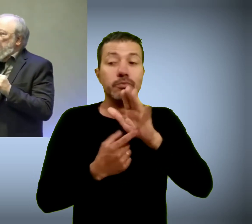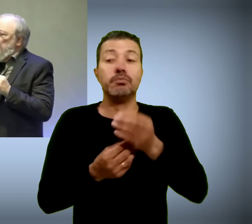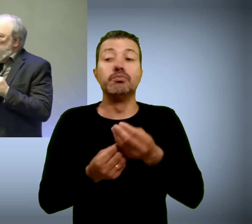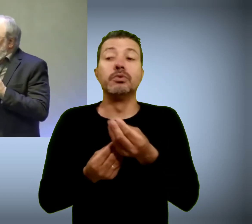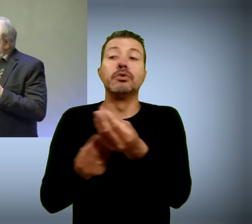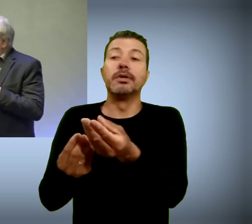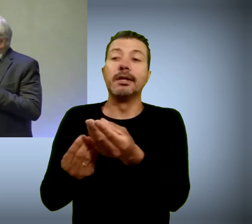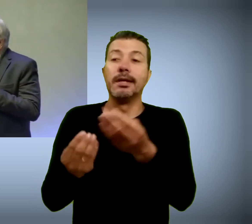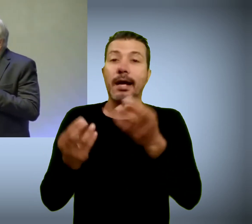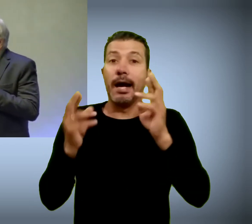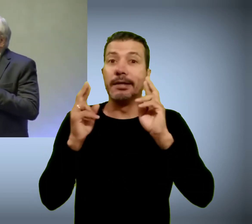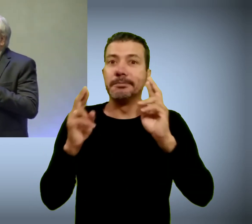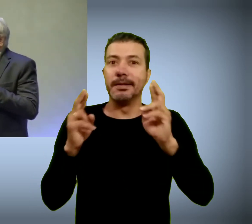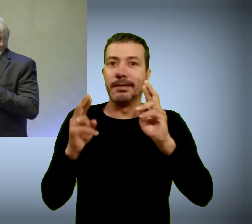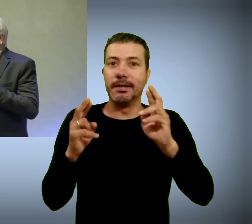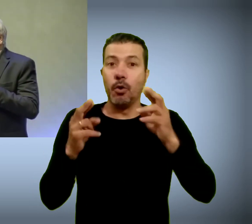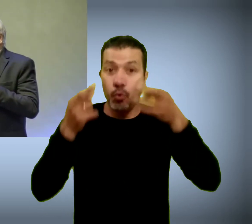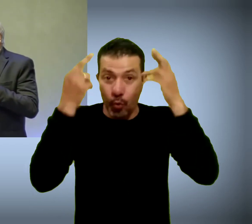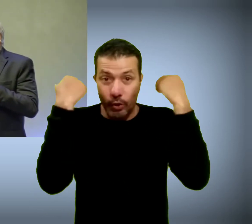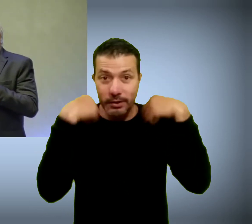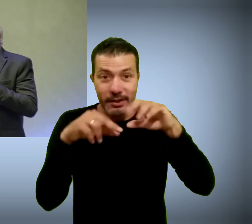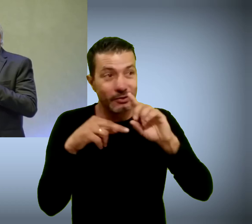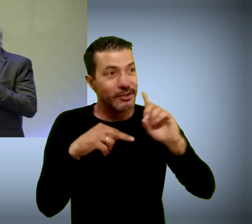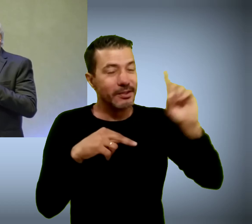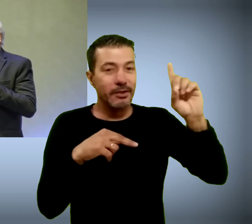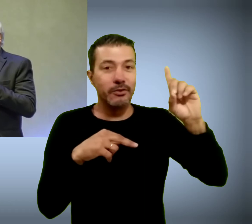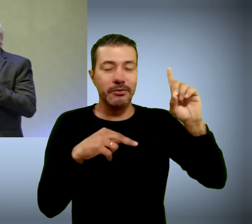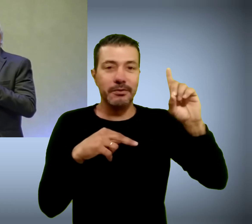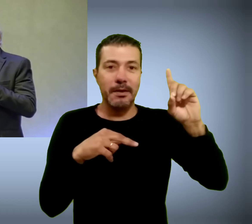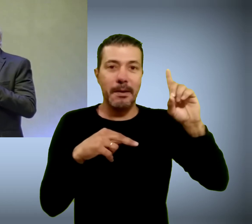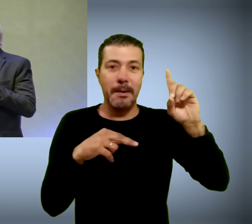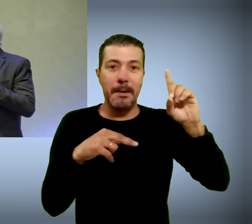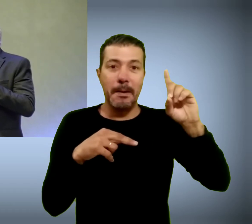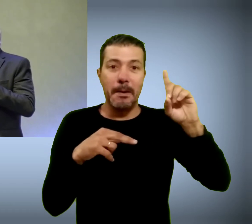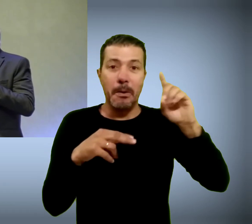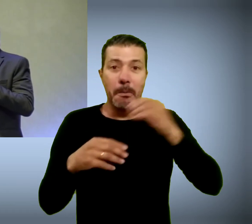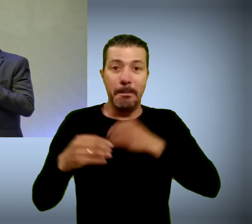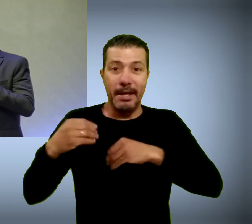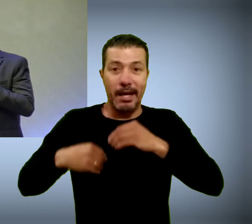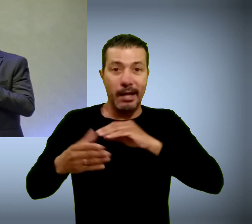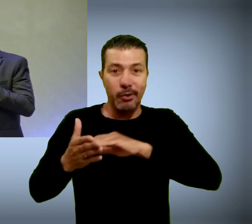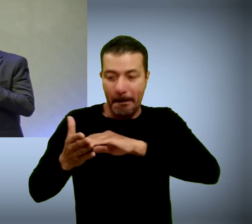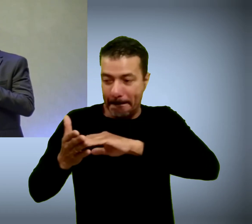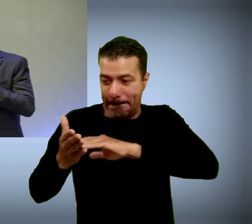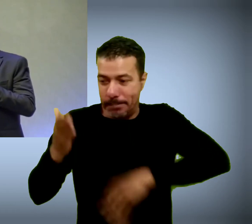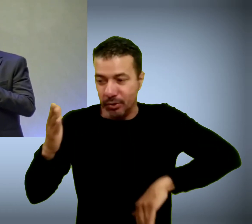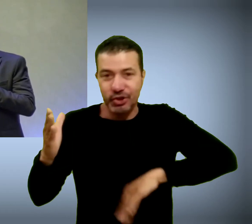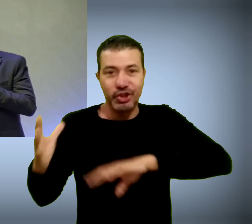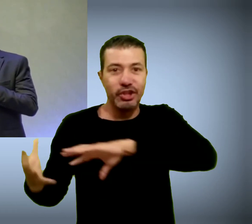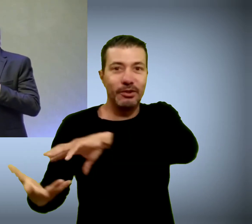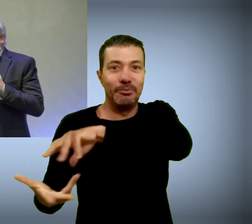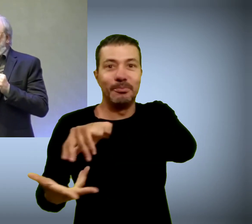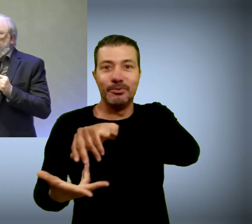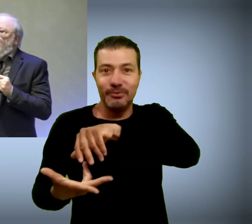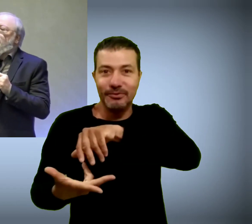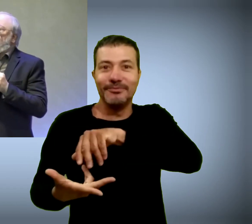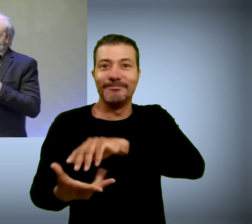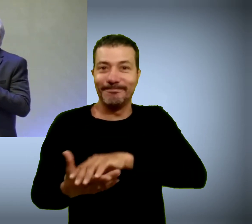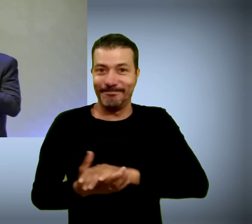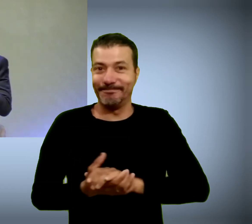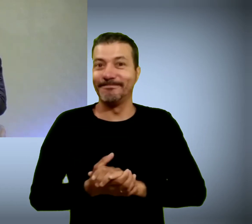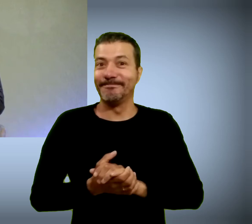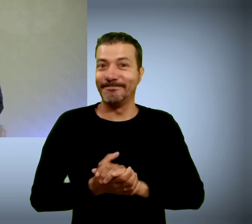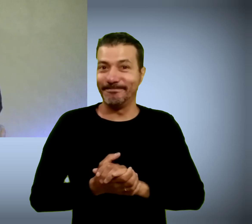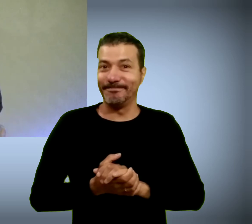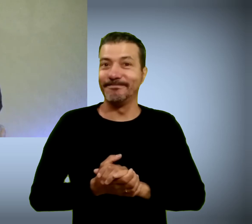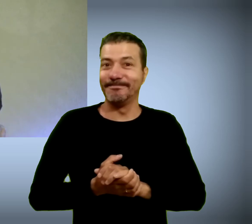esperança. O Cordeiro de Deus, que tira o pecado do mundo, vai vir aqui morrer por você e por todos que creem nele. E